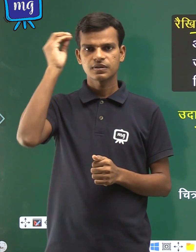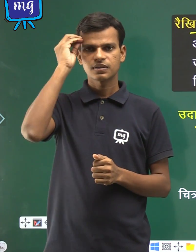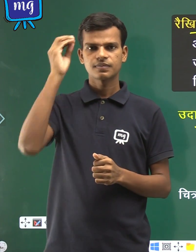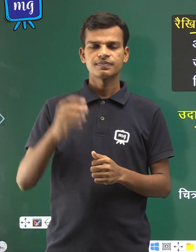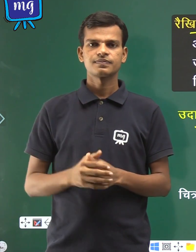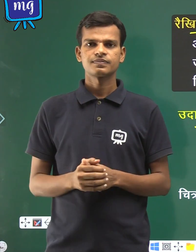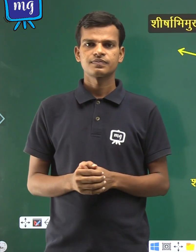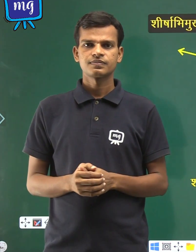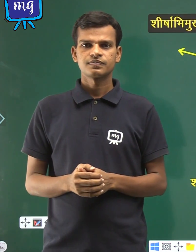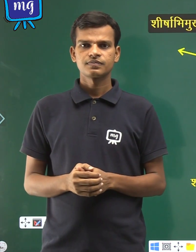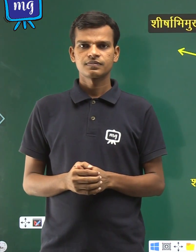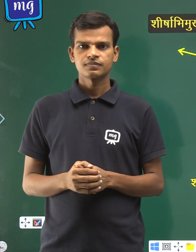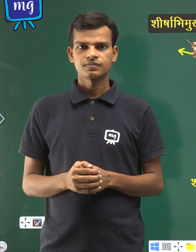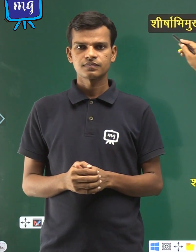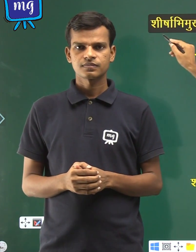गया?